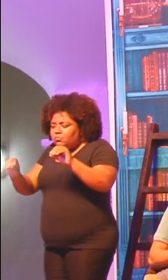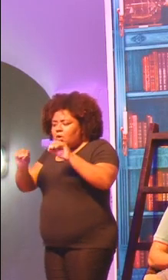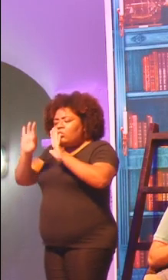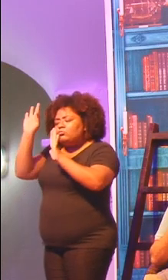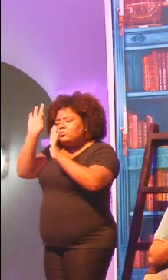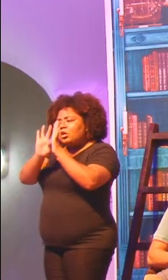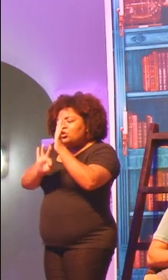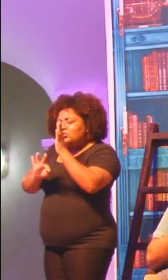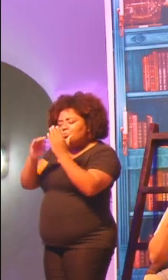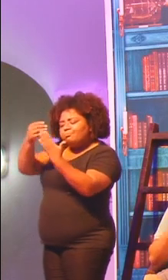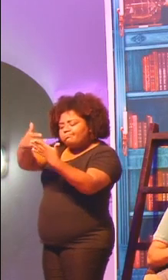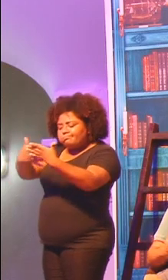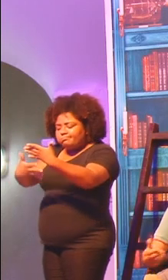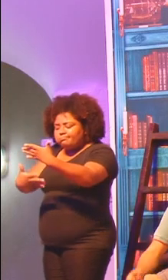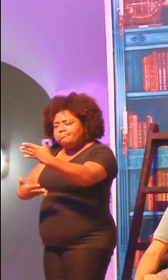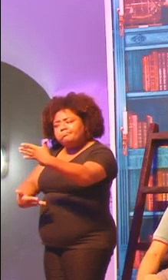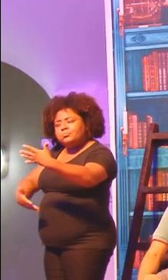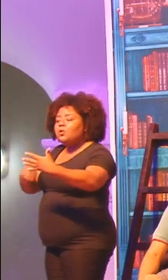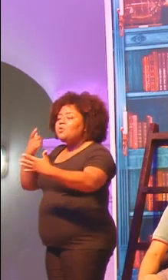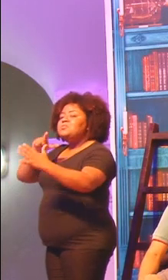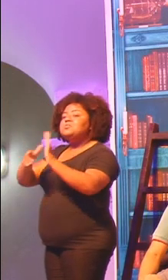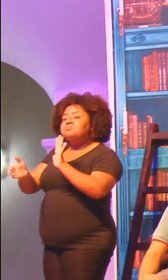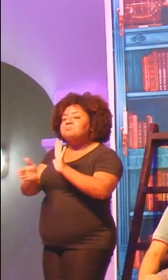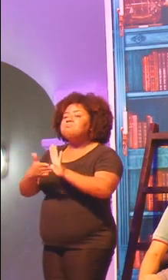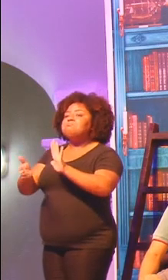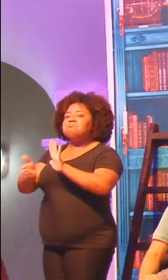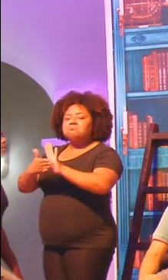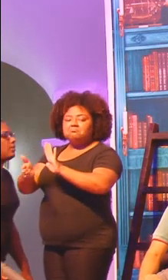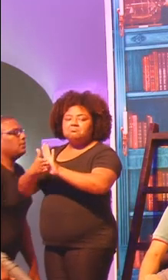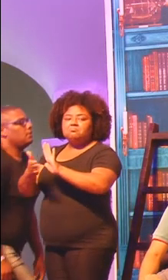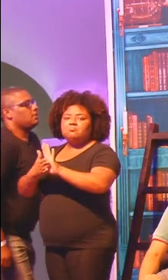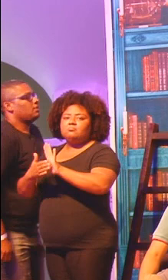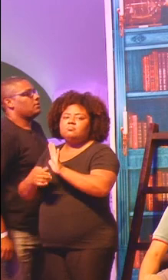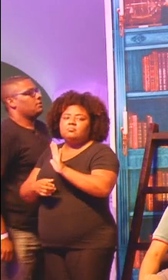é capaz de fazer uma denúncia muito